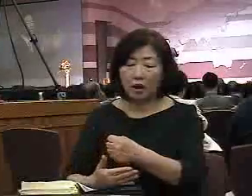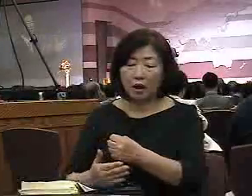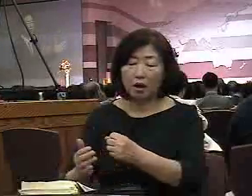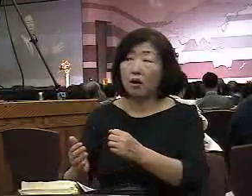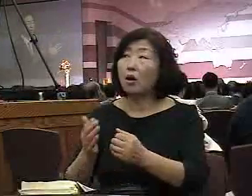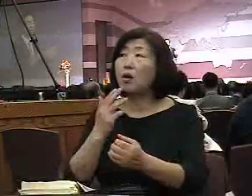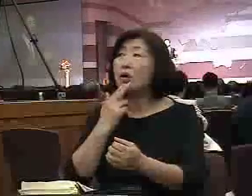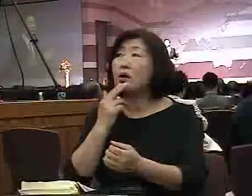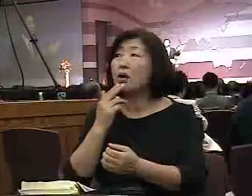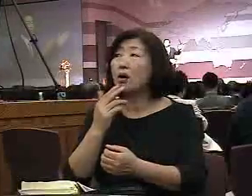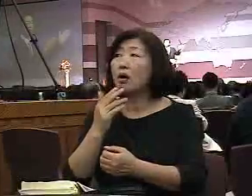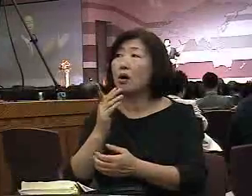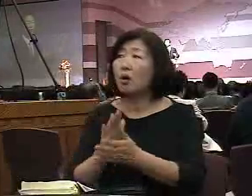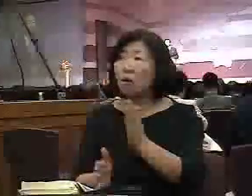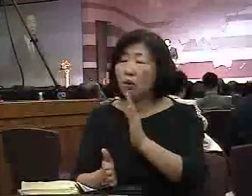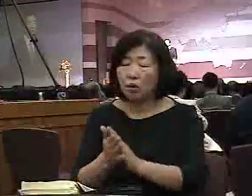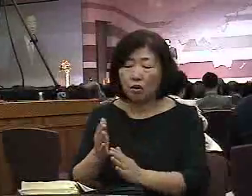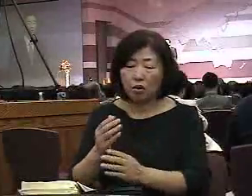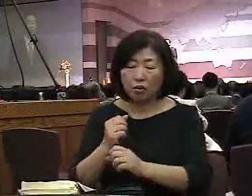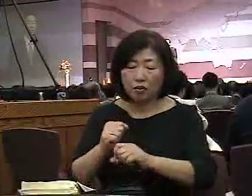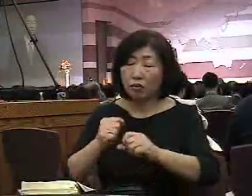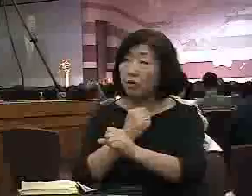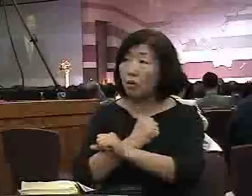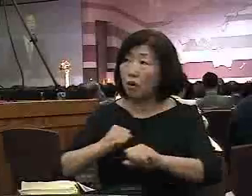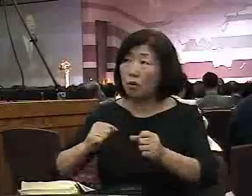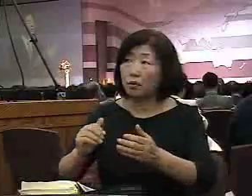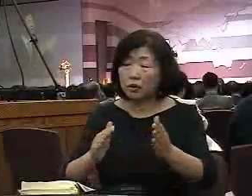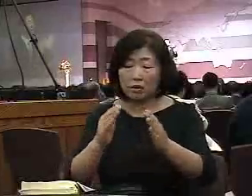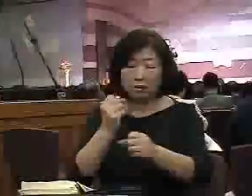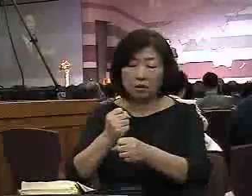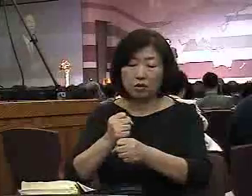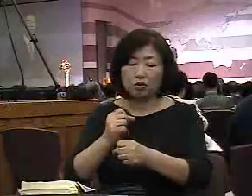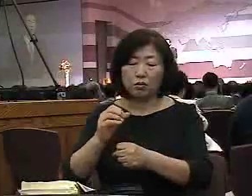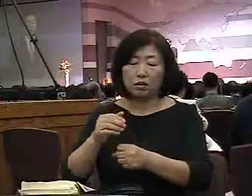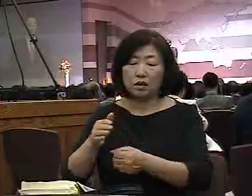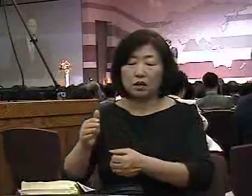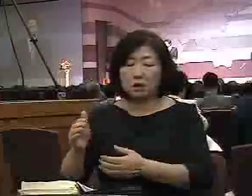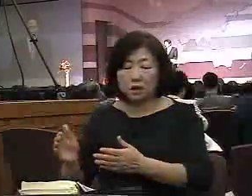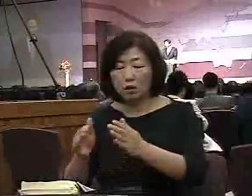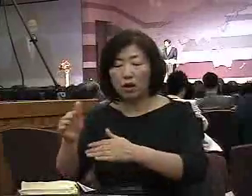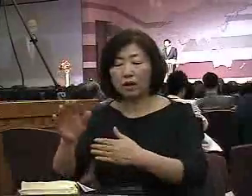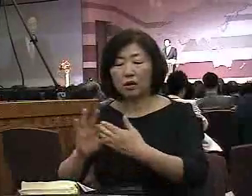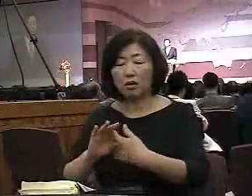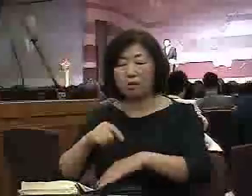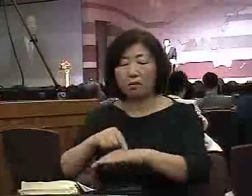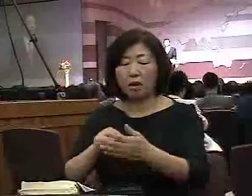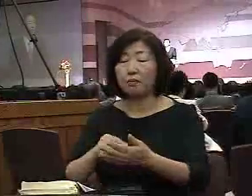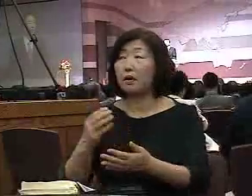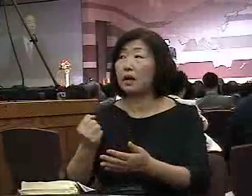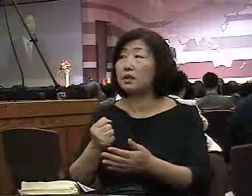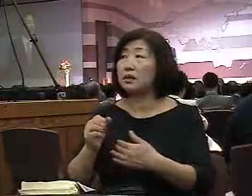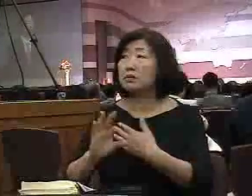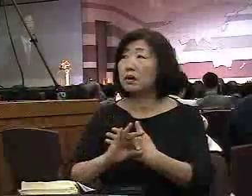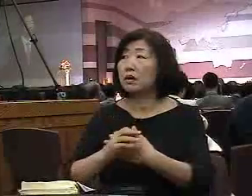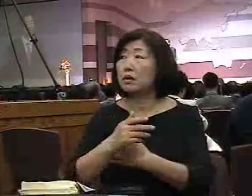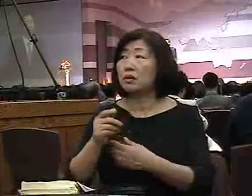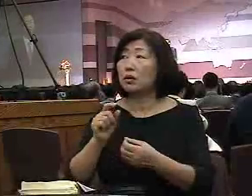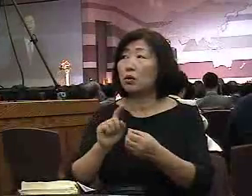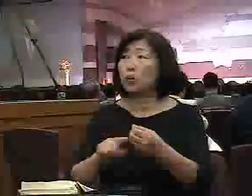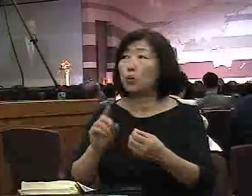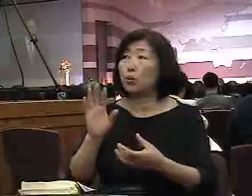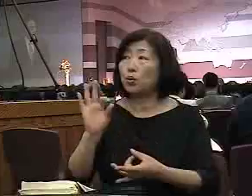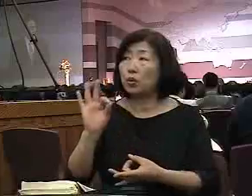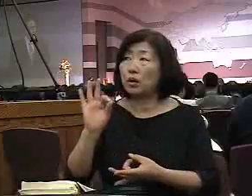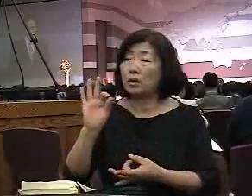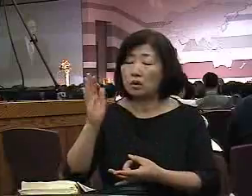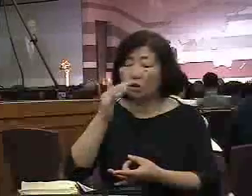없이도 잘 살 수 있는 큰 넓은 길을 만들어 놓으면, 그리고 그 길을 가겠다고 마음을 먹으면 그것은 엄청난 우상이 될 수가